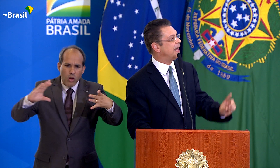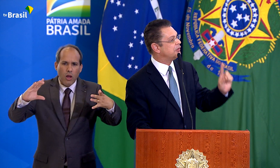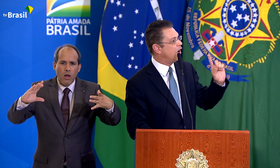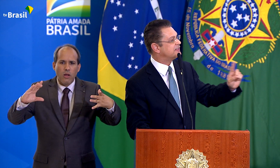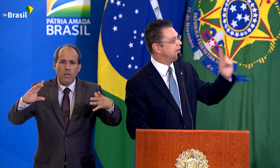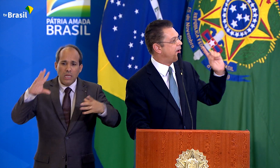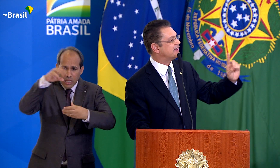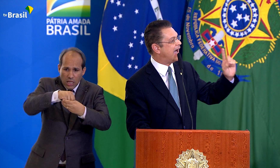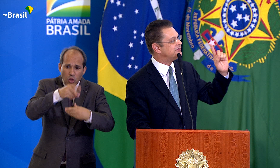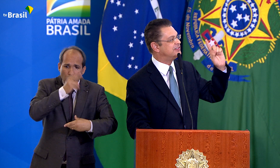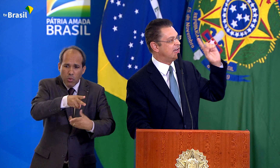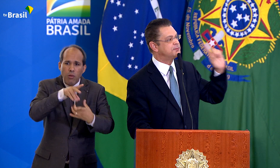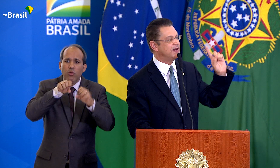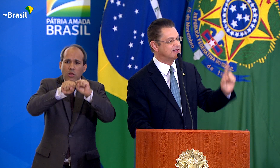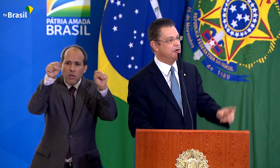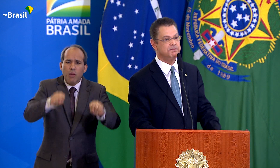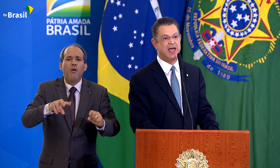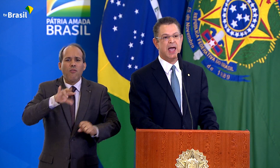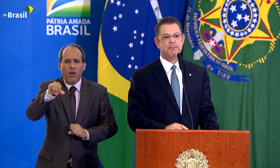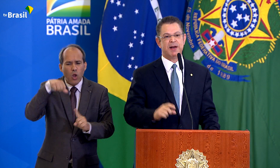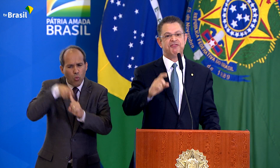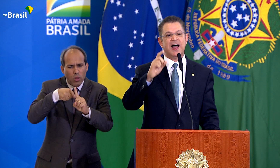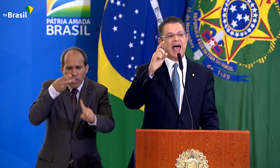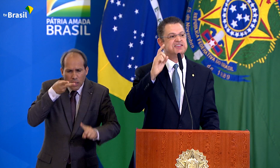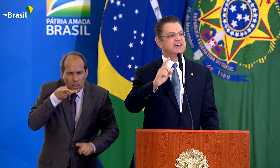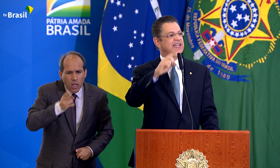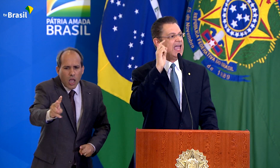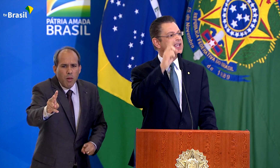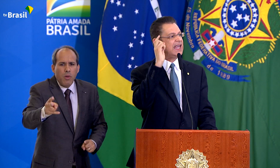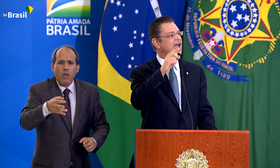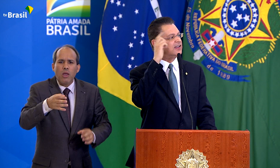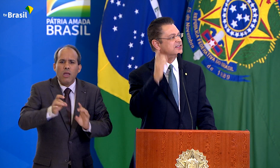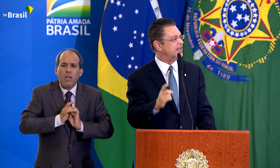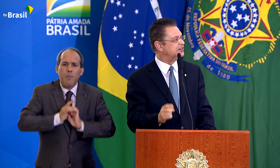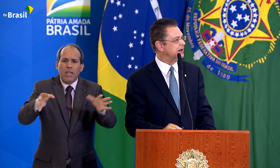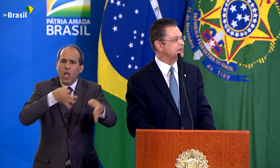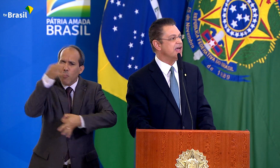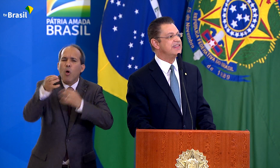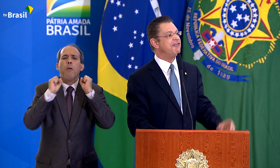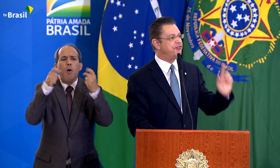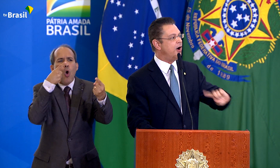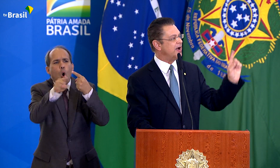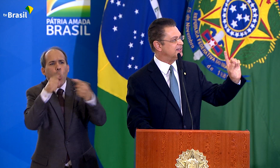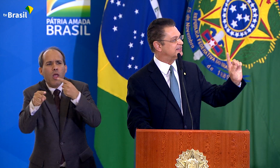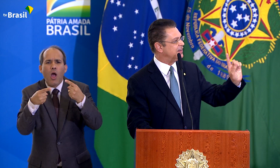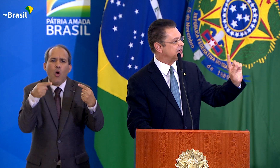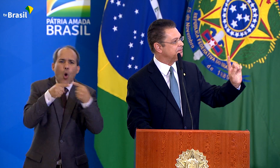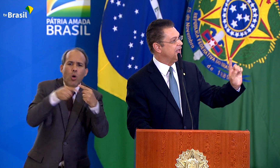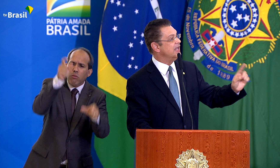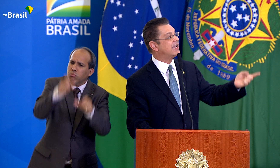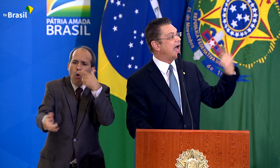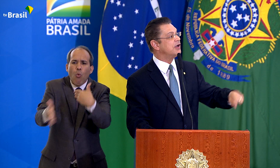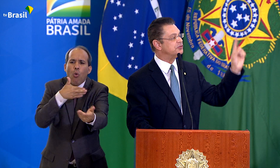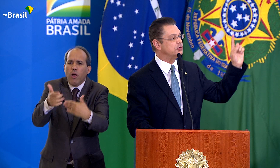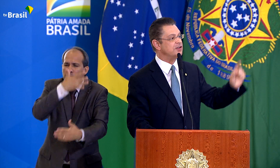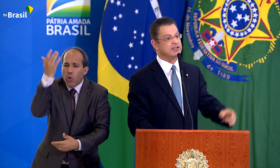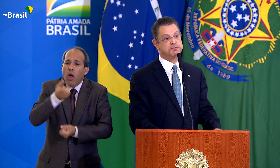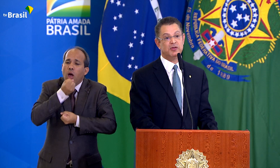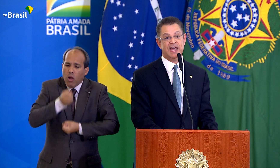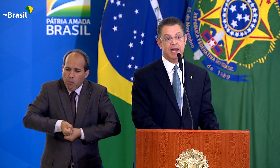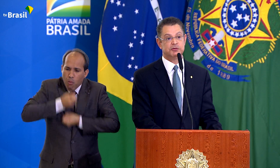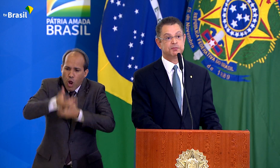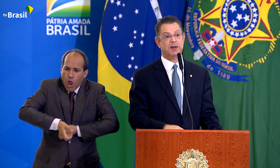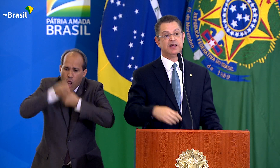pela pela nossa liberdade de expressão para falar de quem quer que seja da forma que seja e